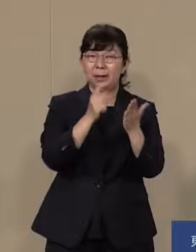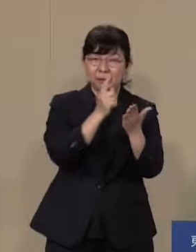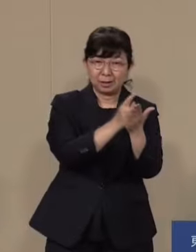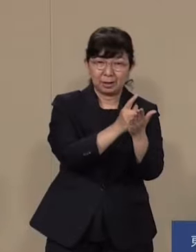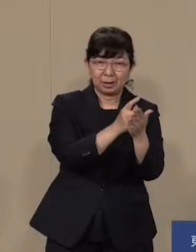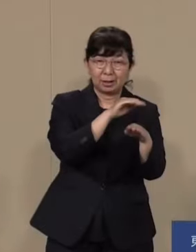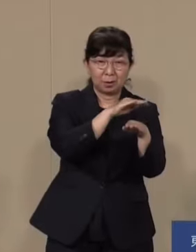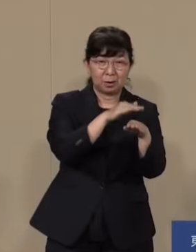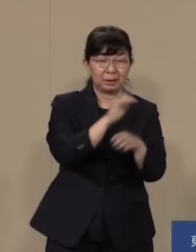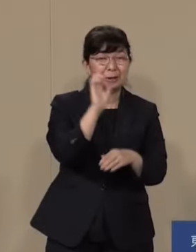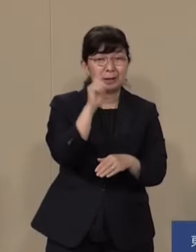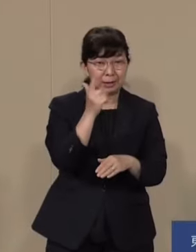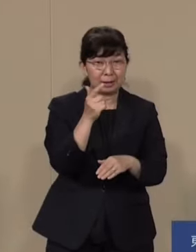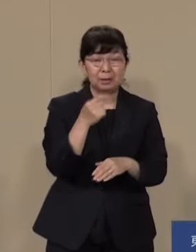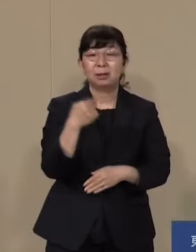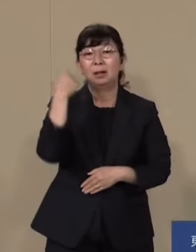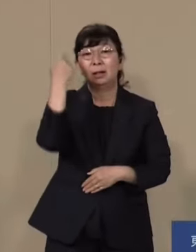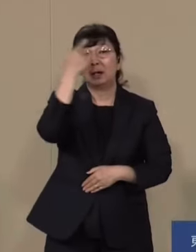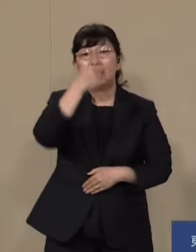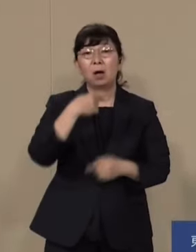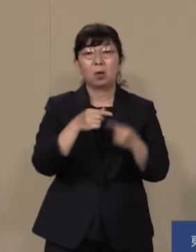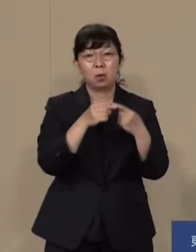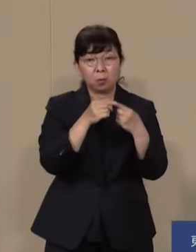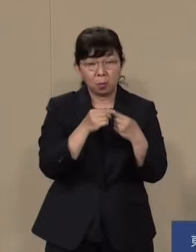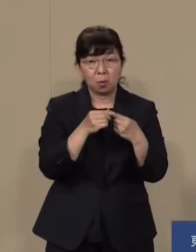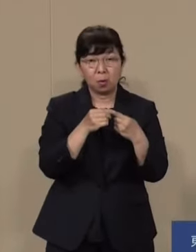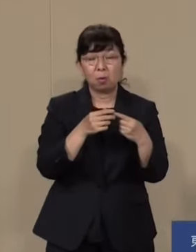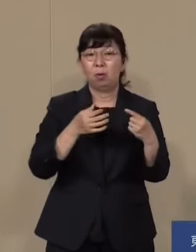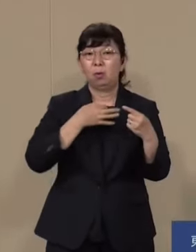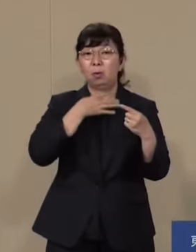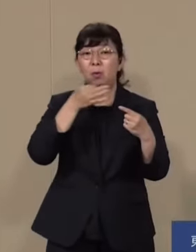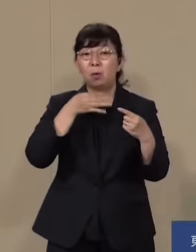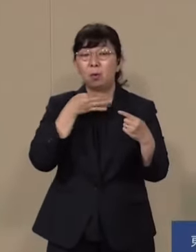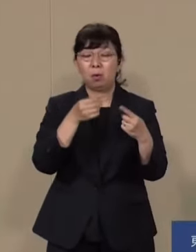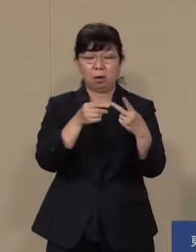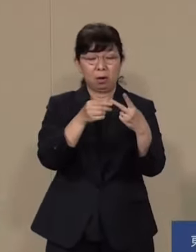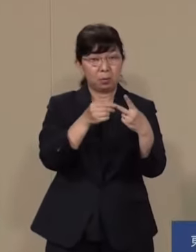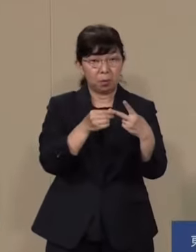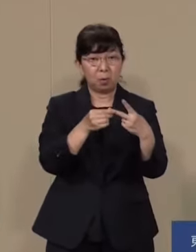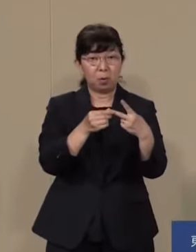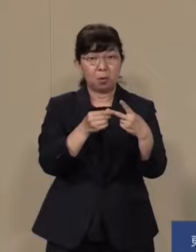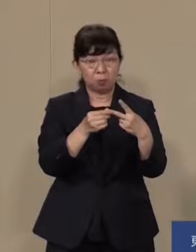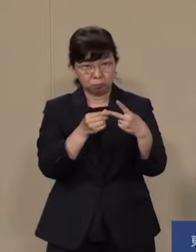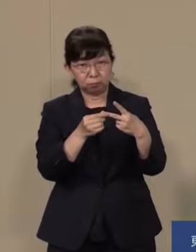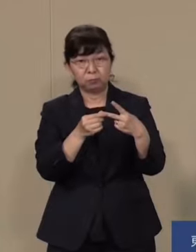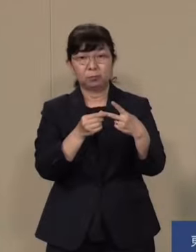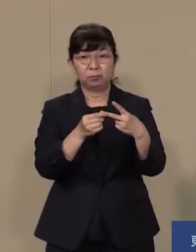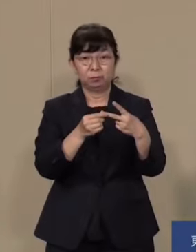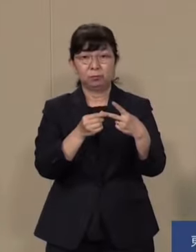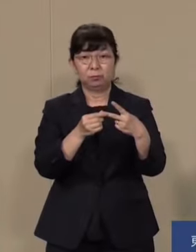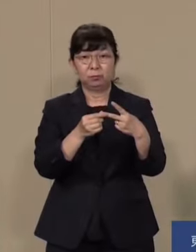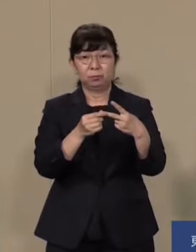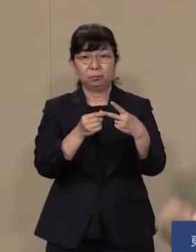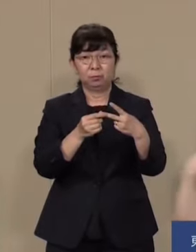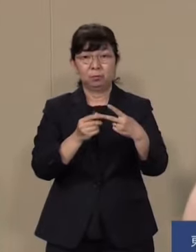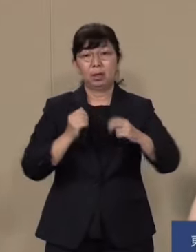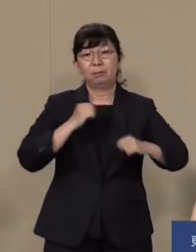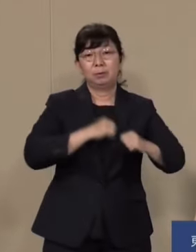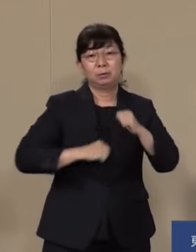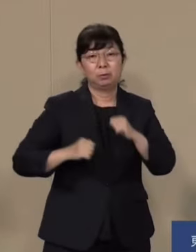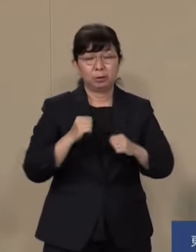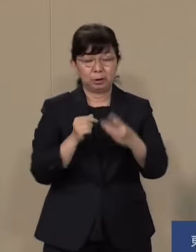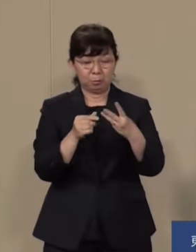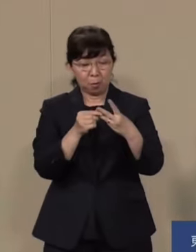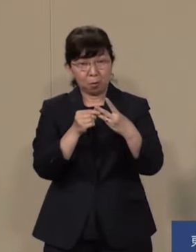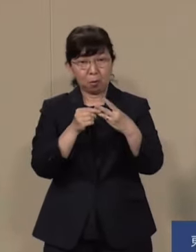ね顔も声もなんなら仕草